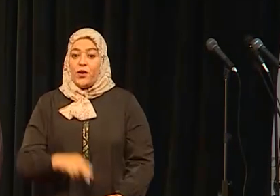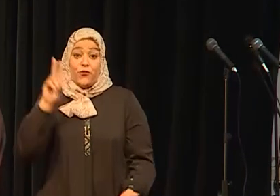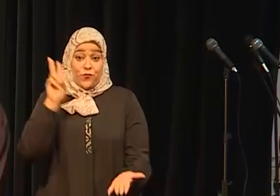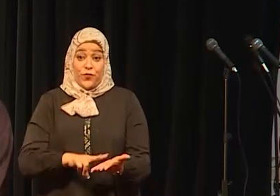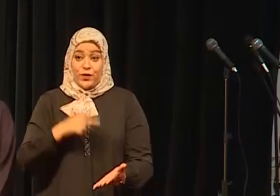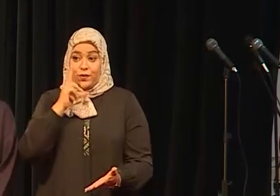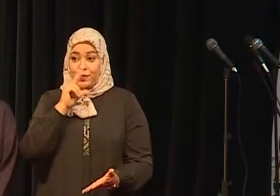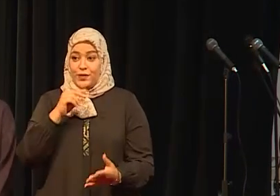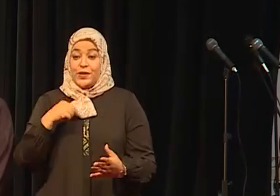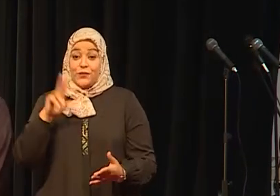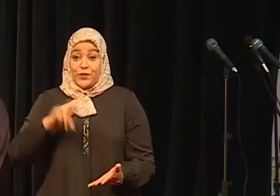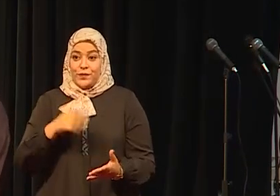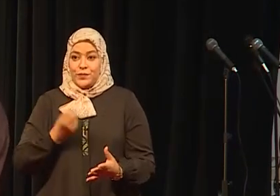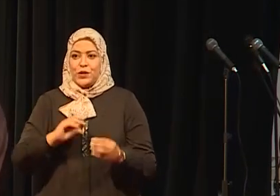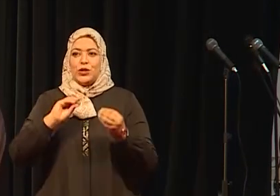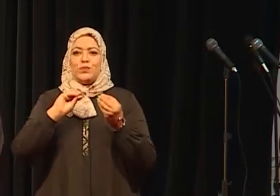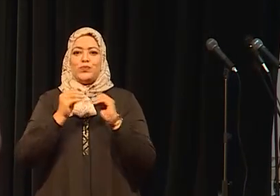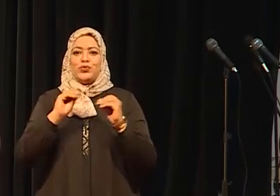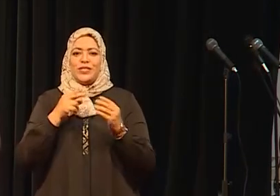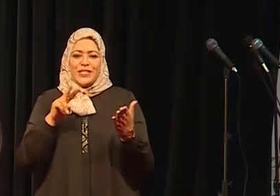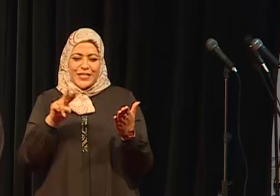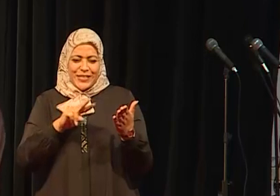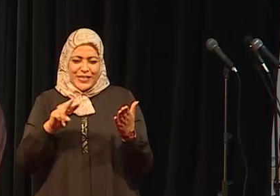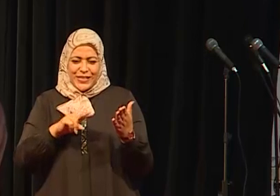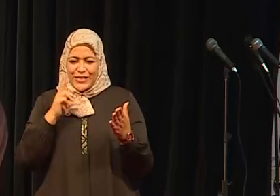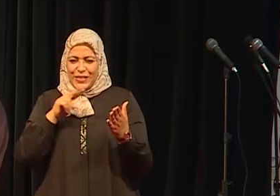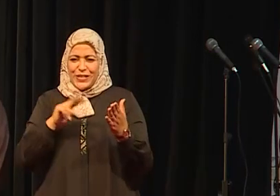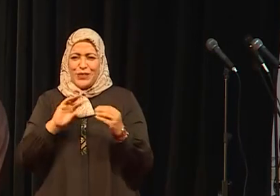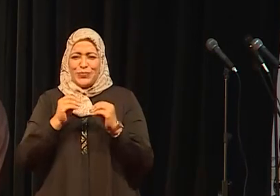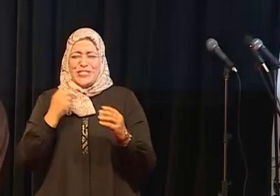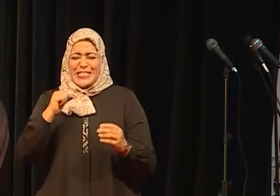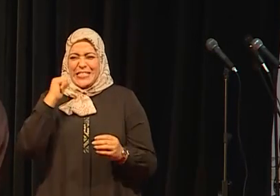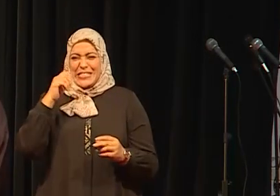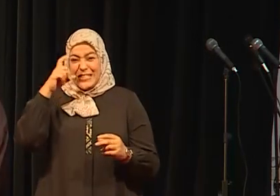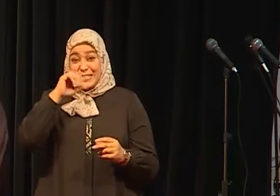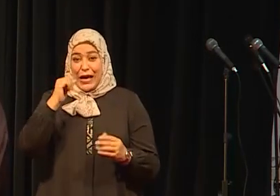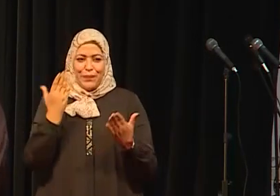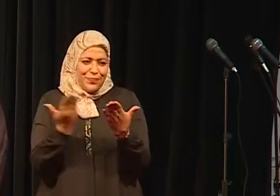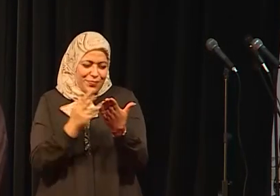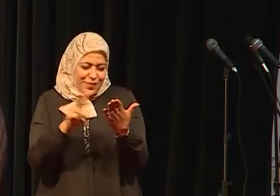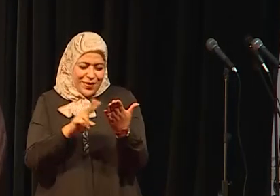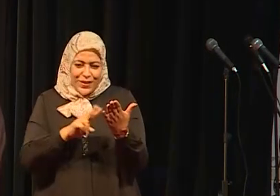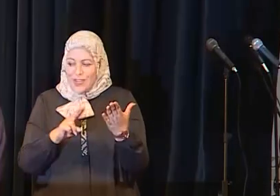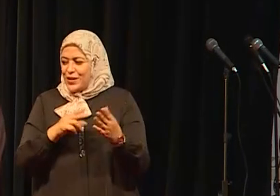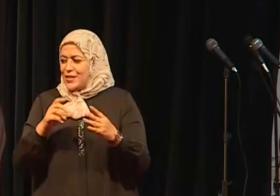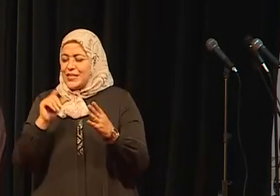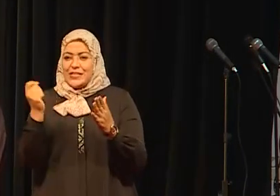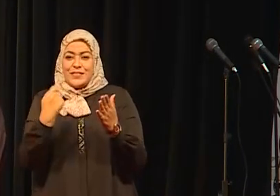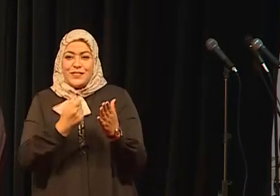الحقيقة كاين مشكل في قراءة هذه الكلمة، لأنه هذا